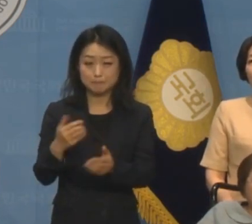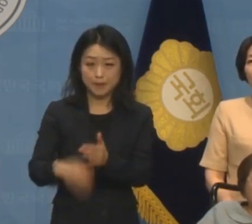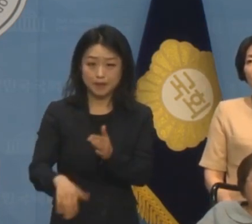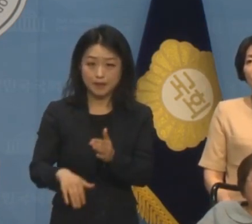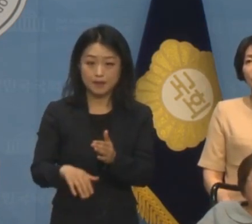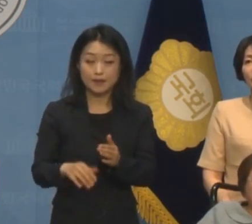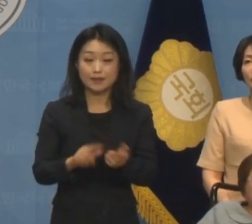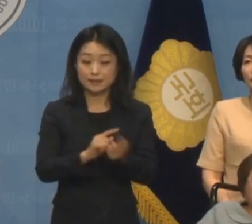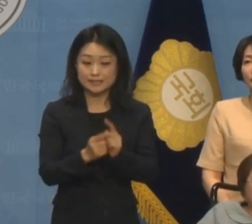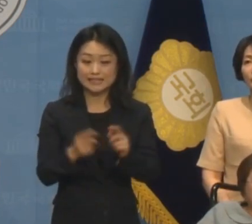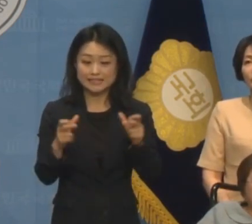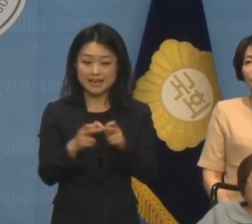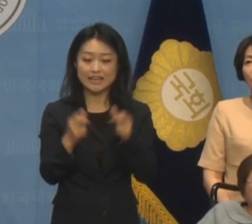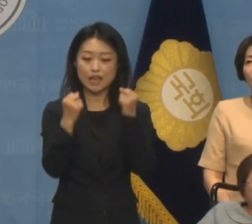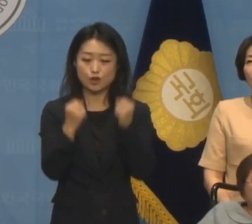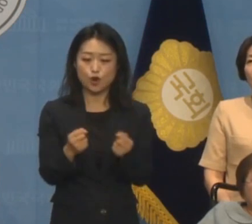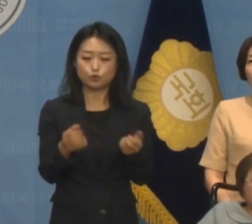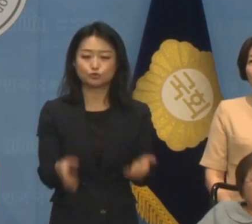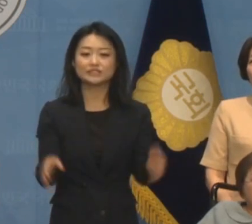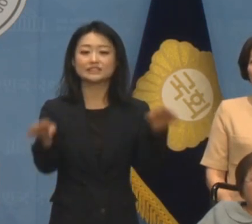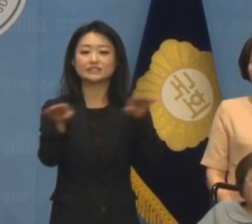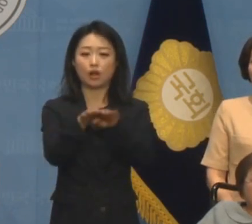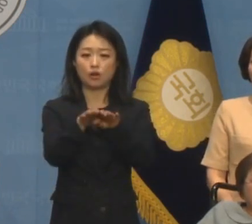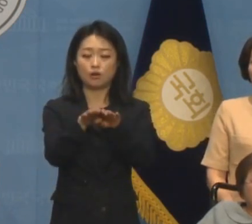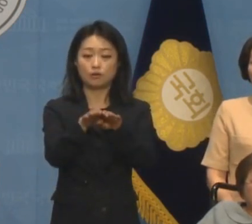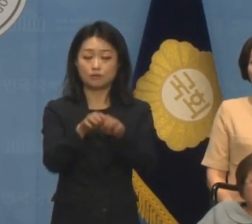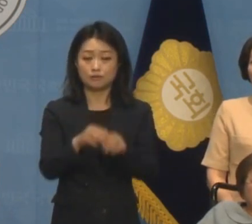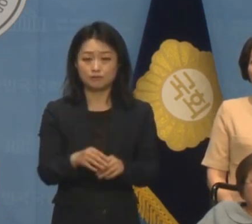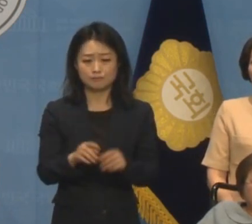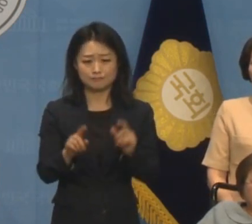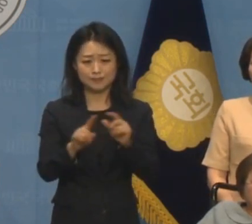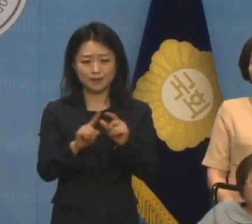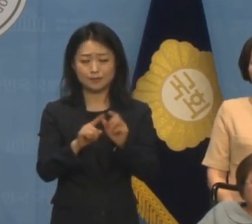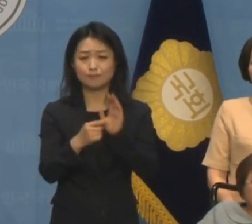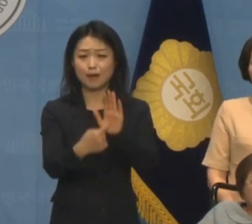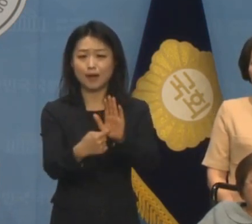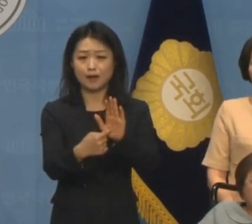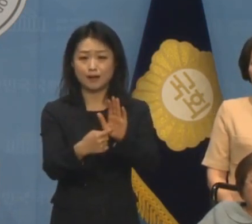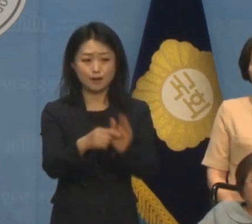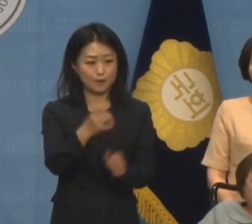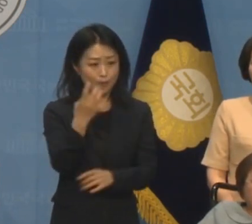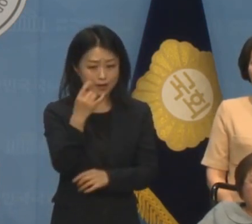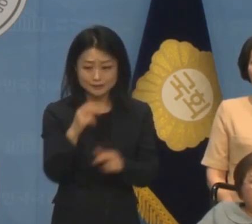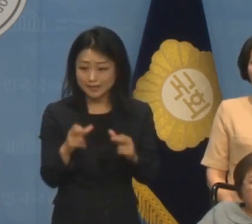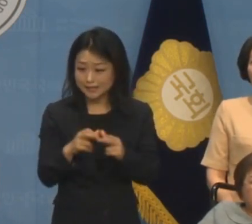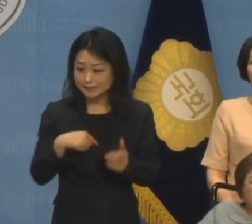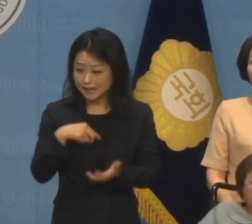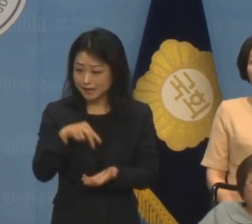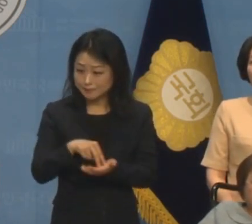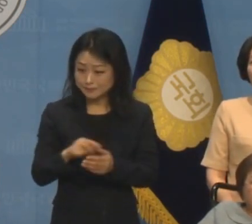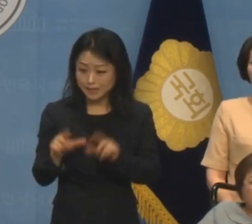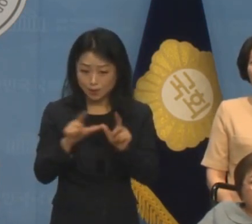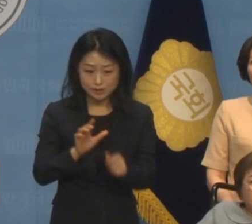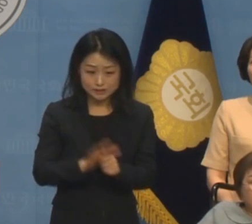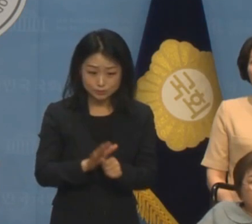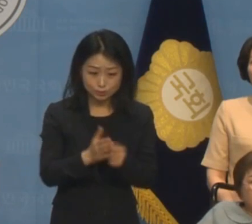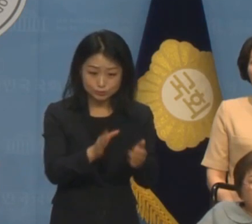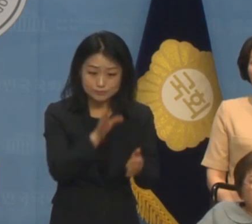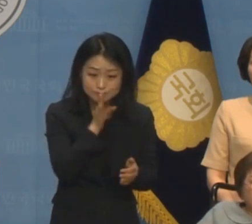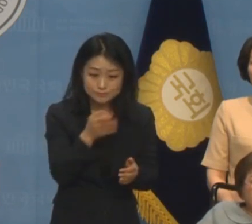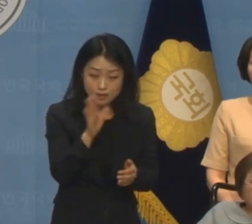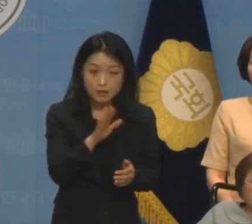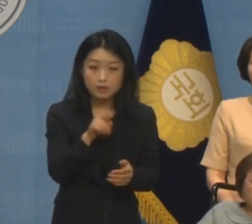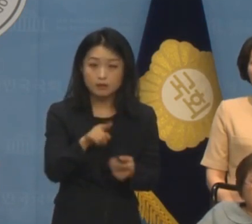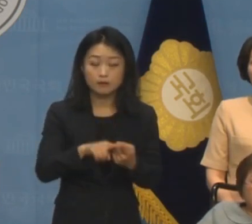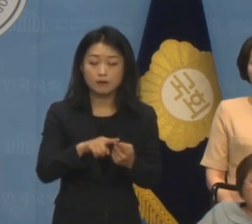포함되었습니다. 장애계는 장애인이 자립생활을 지원한다는 조례의 취지가 무색해졌다고 비판하고